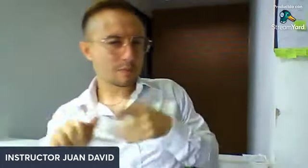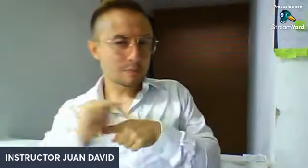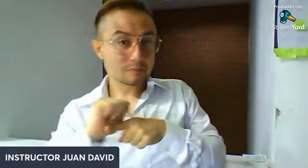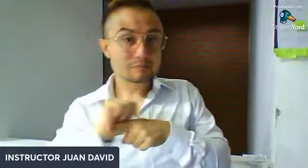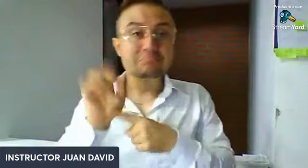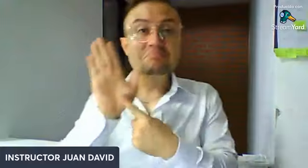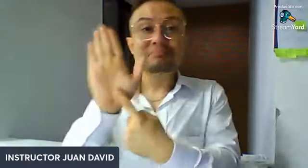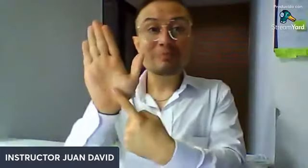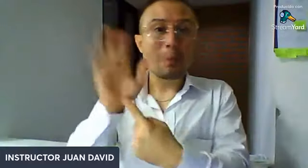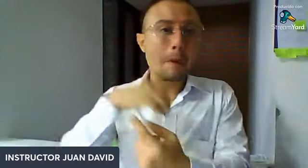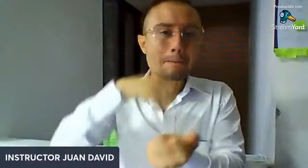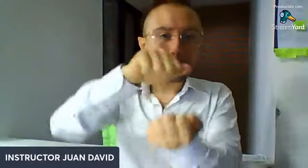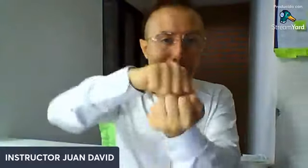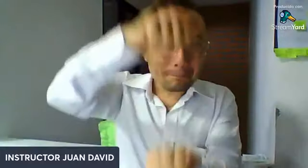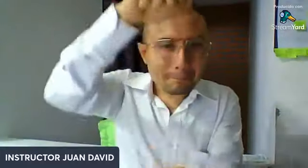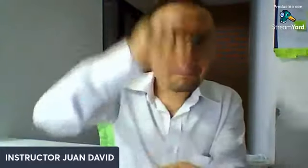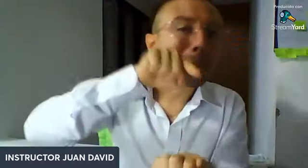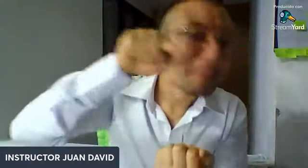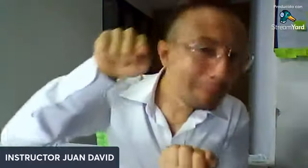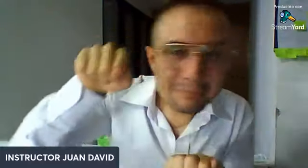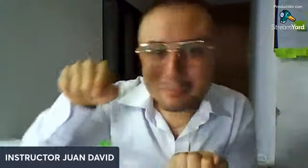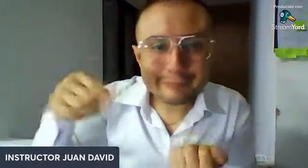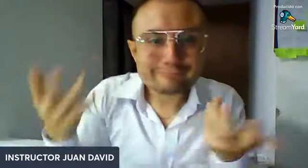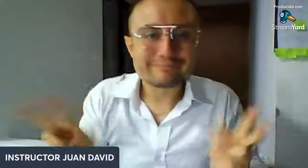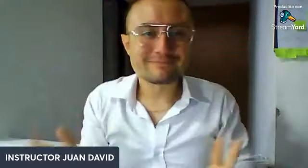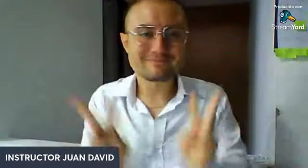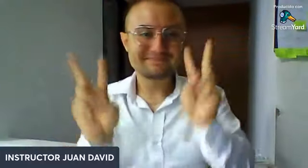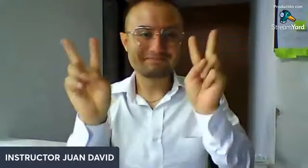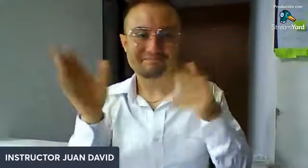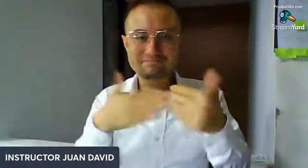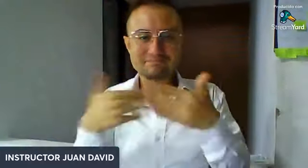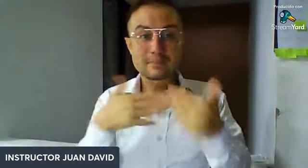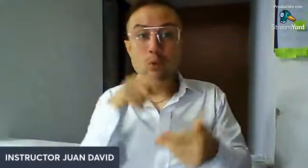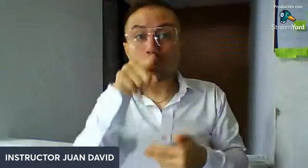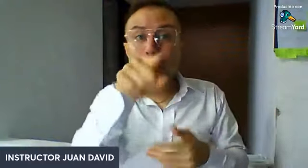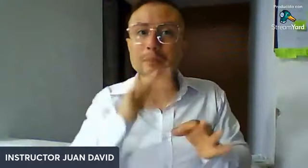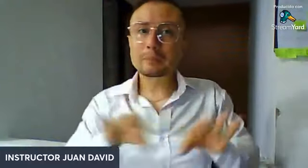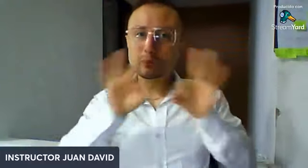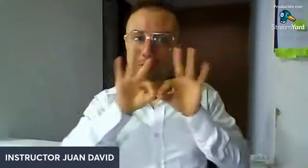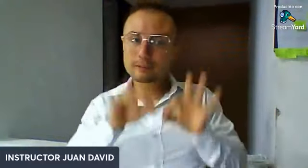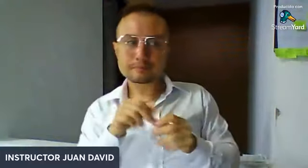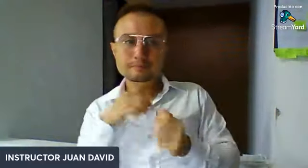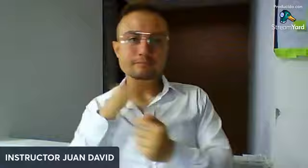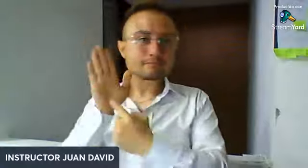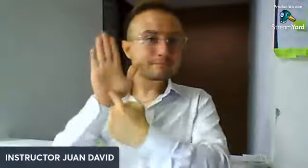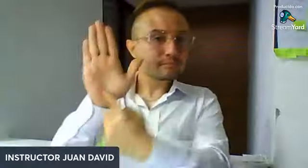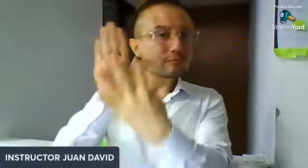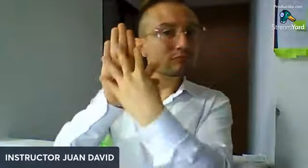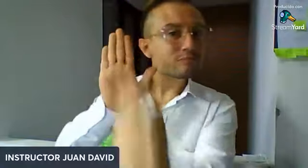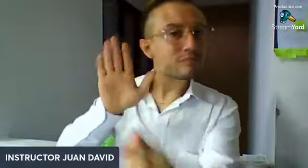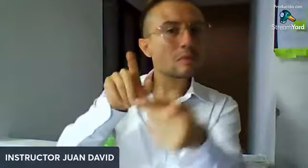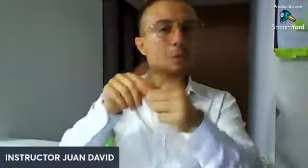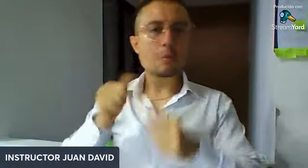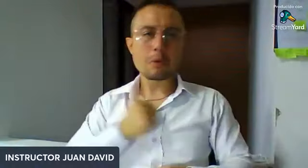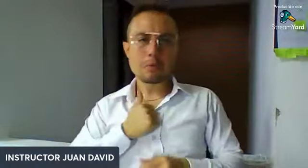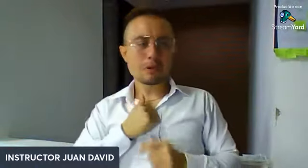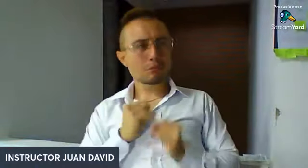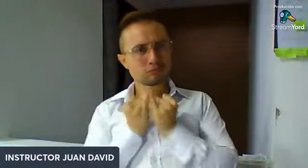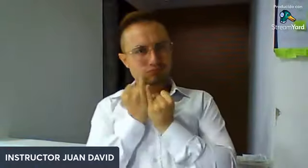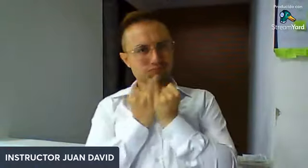el video de una canción navideña en lengua de señas. Ustedes lo van practicando, ustedes ya saben que yo no puedo verlos a cada uno de